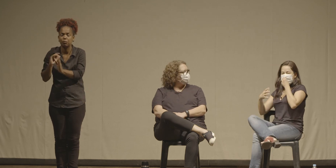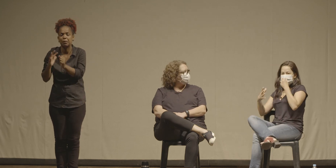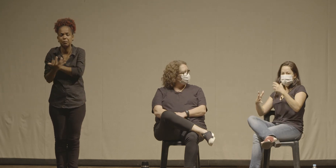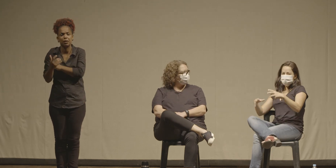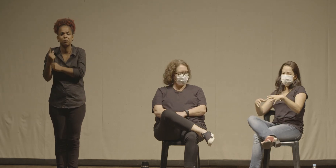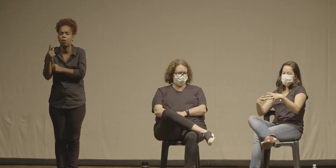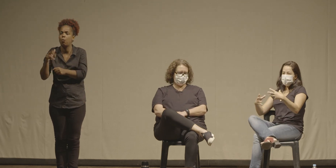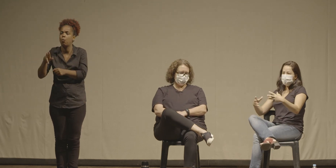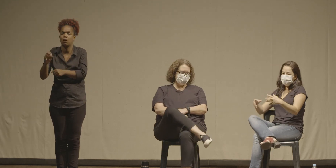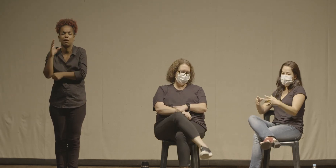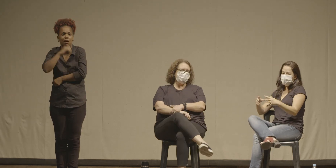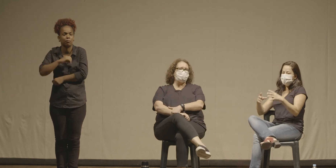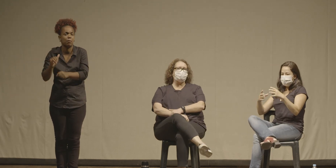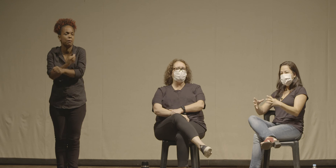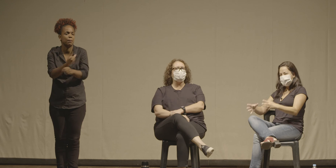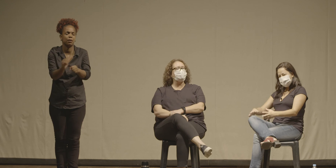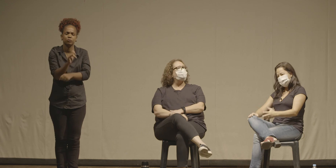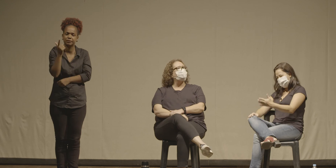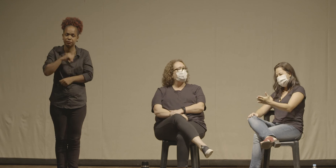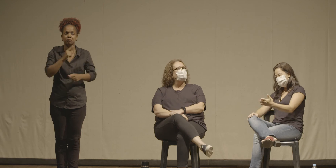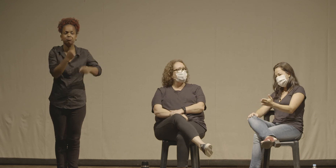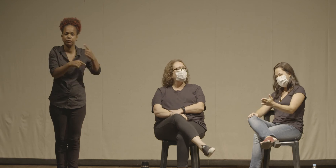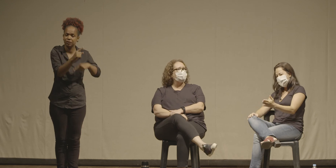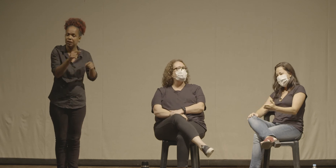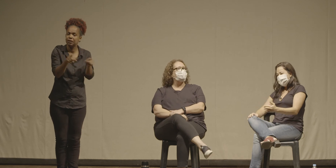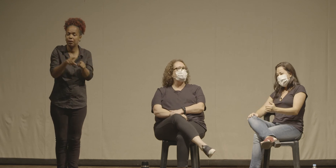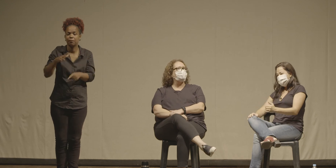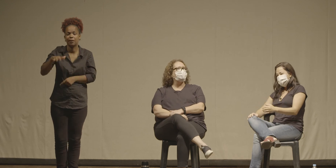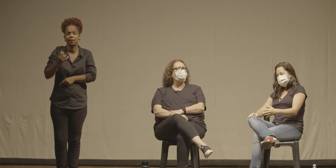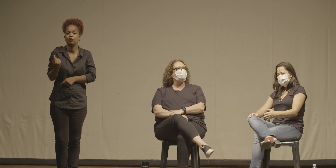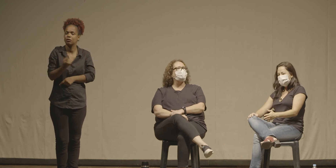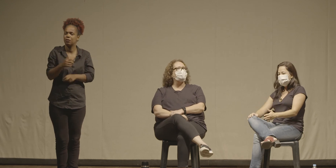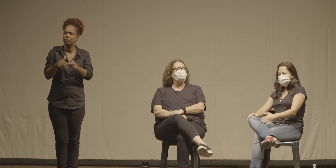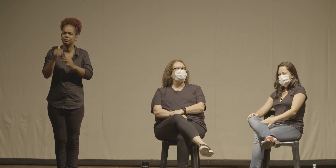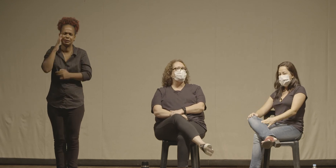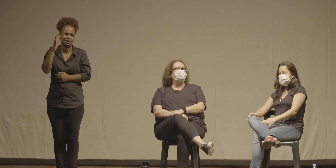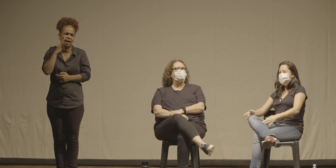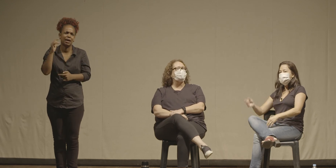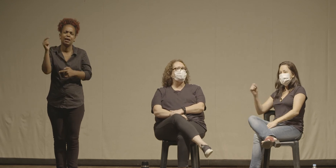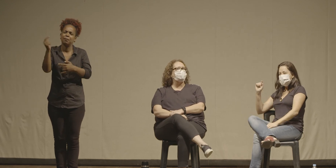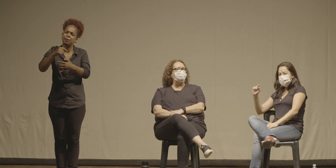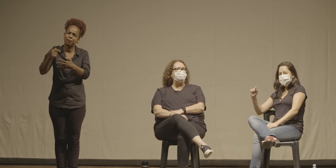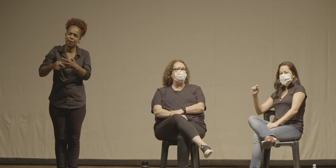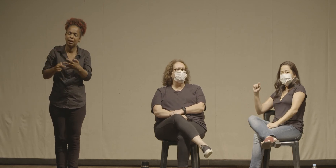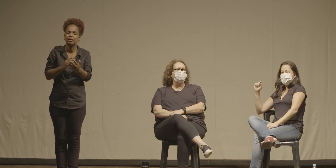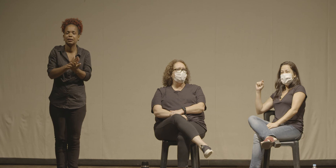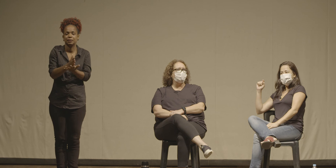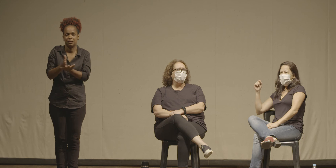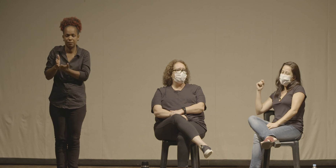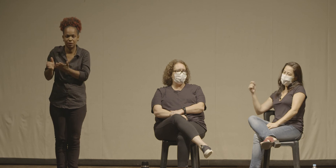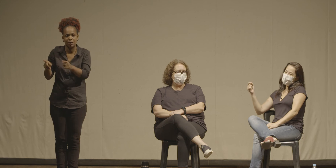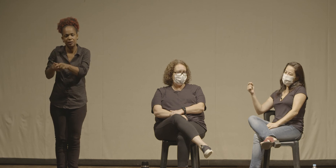esses avanços que aconteceram também serviram para o audiovisual, que é para a gente pensar novas possibilidades e